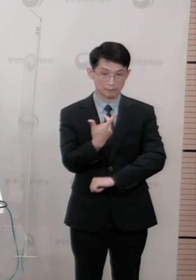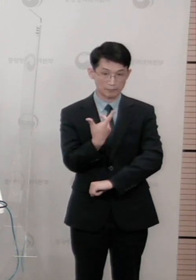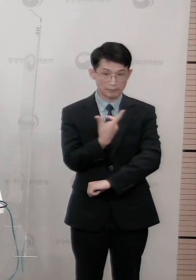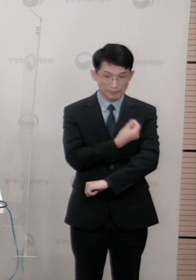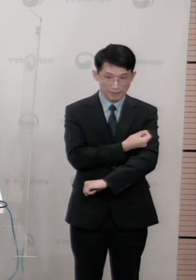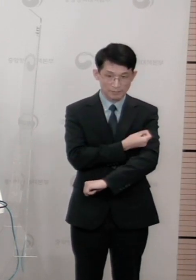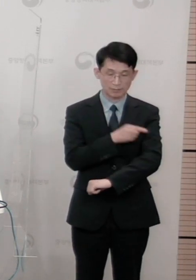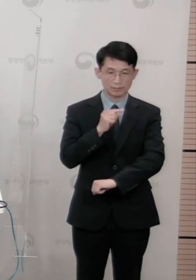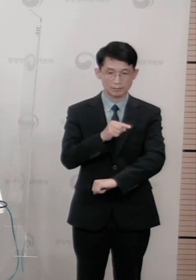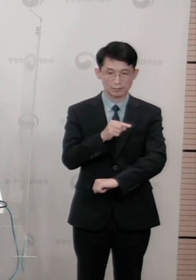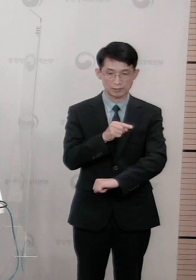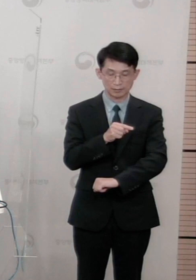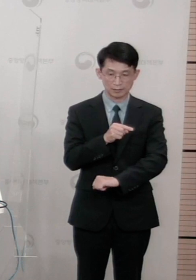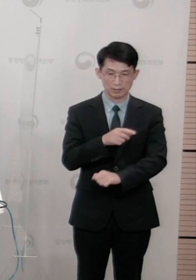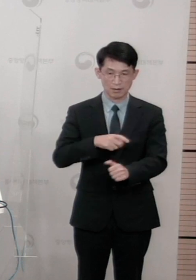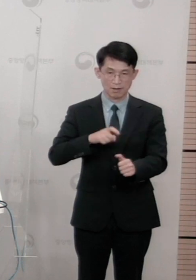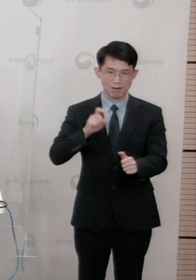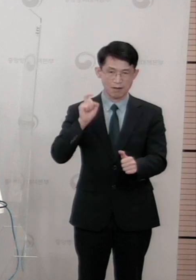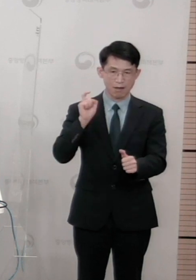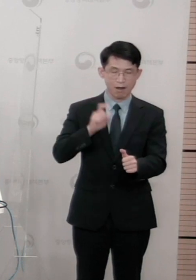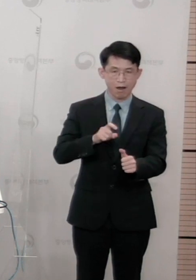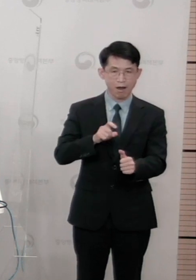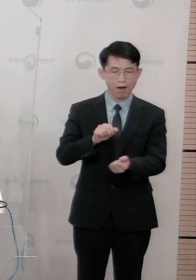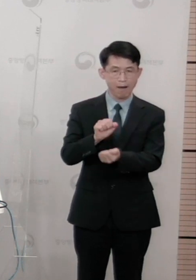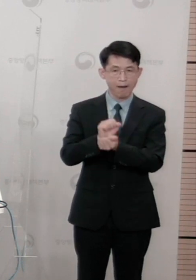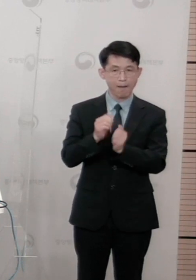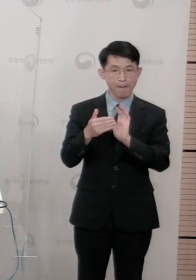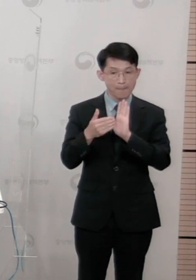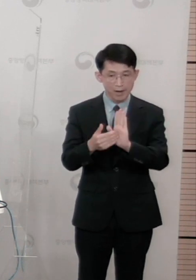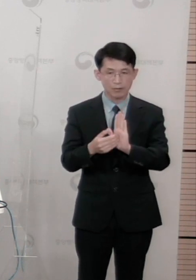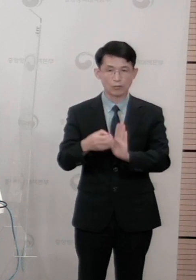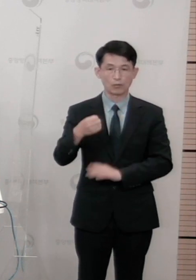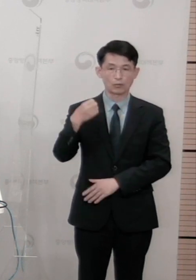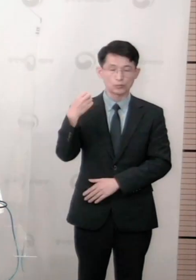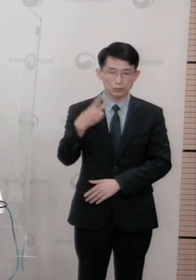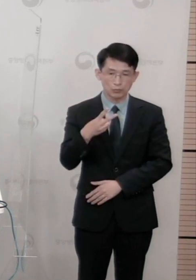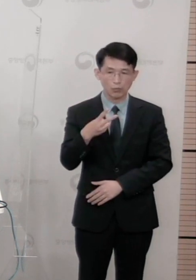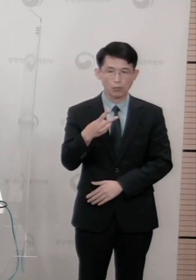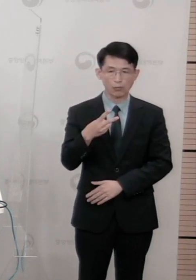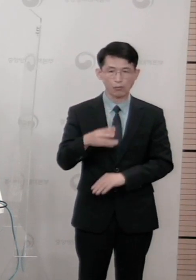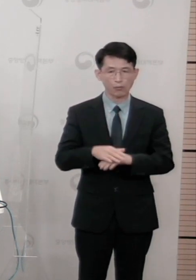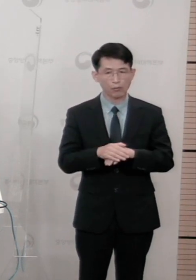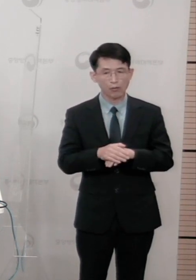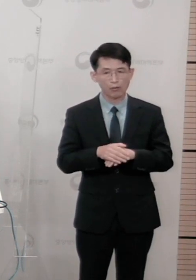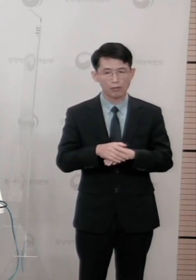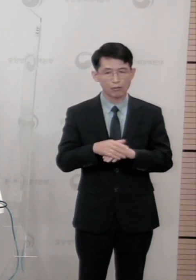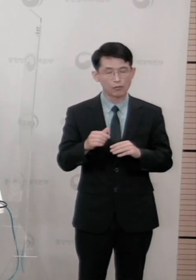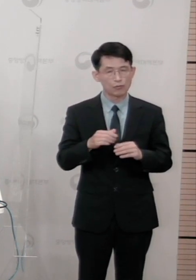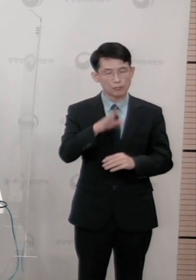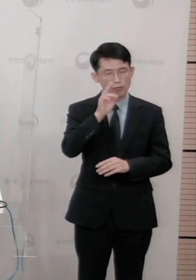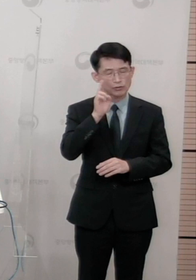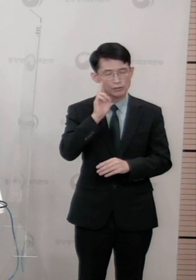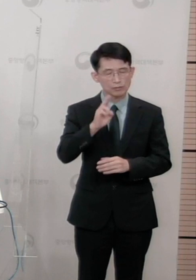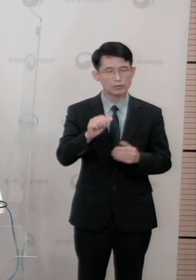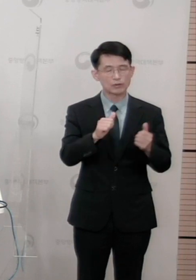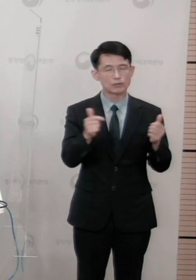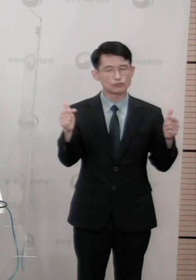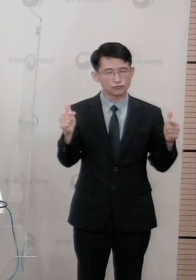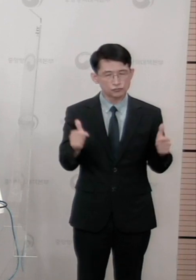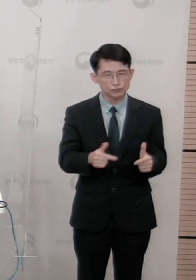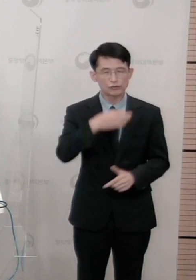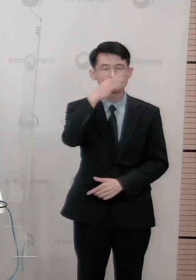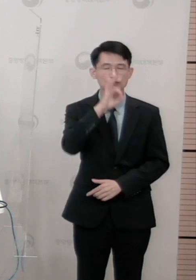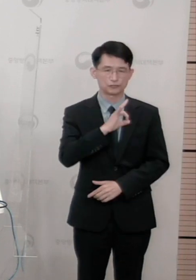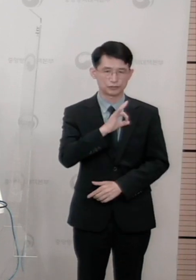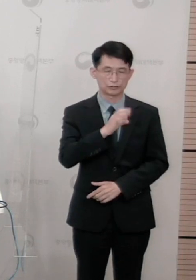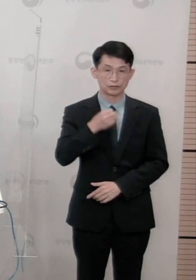접종이 감염과 중증화를 예방하는 것 외에 재감염을 예방하는 데에도 효과적이고 또 재감염으로